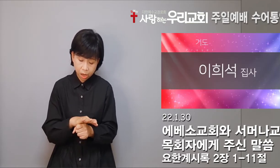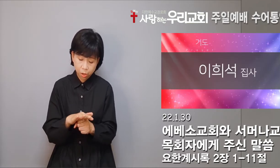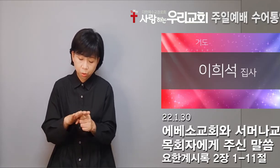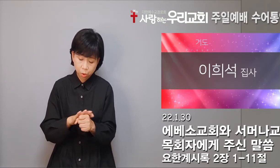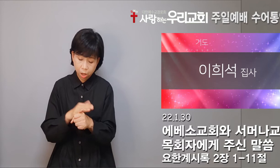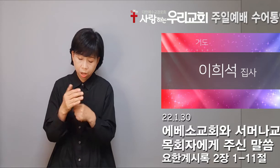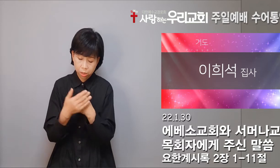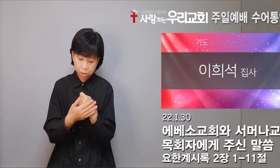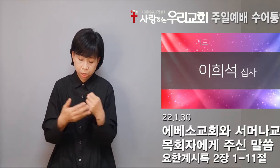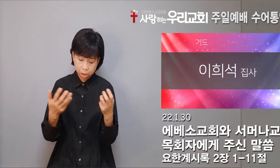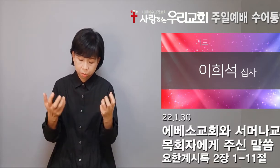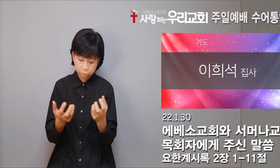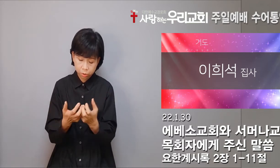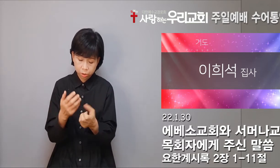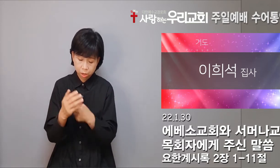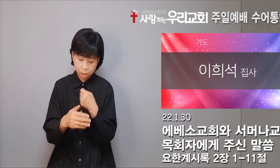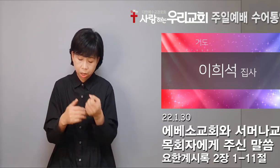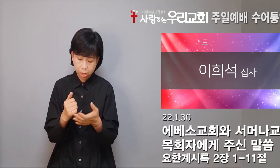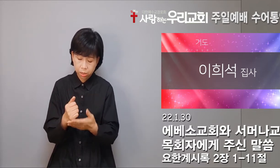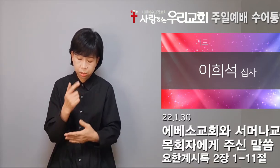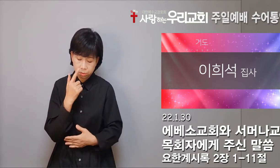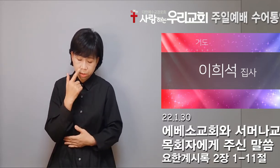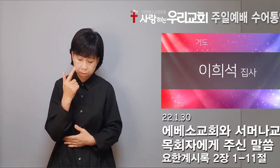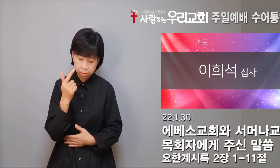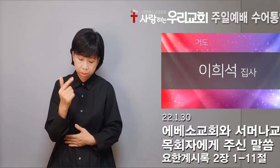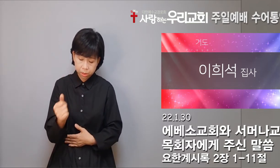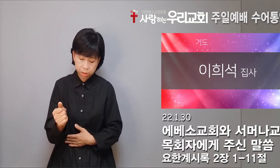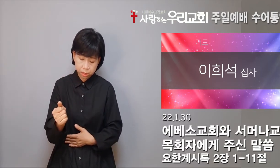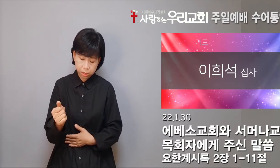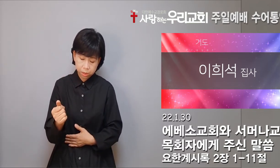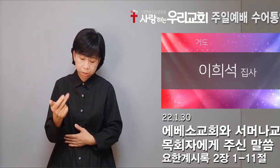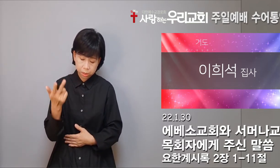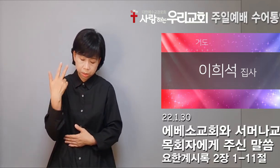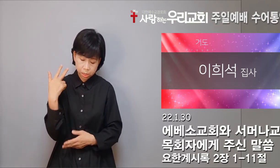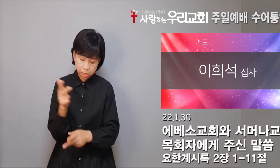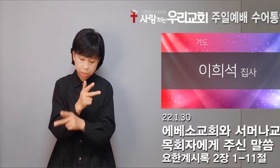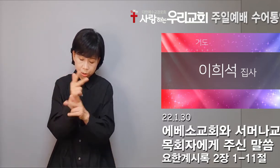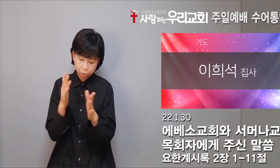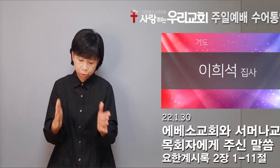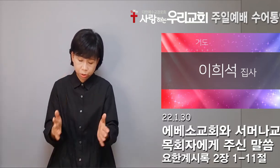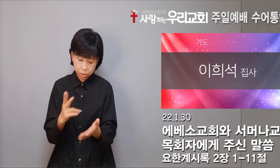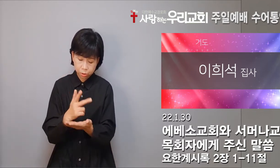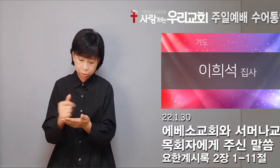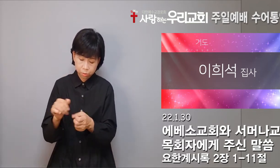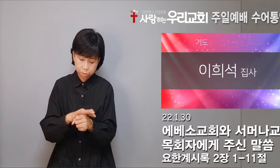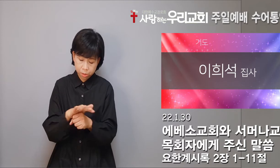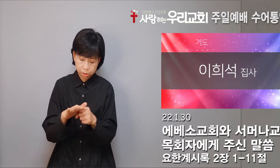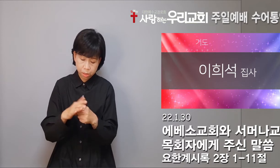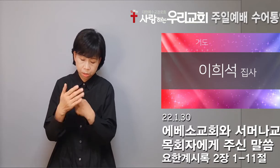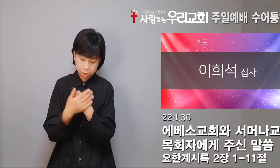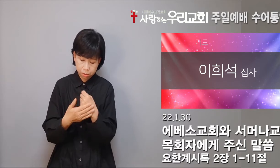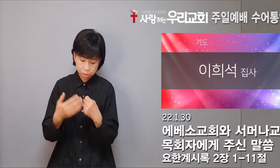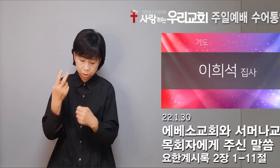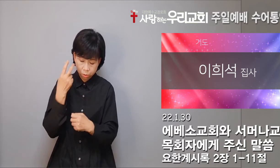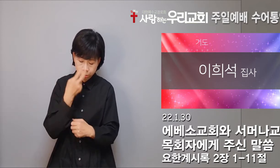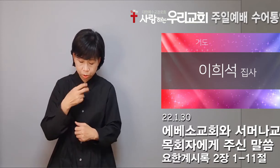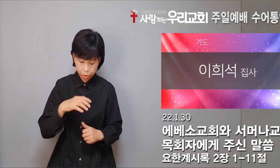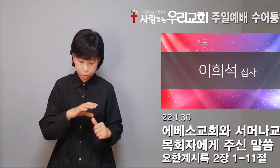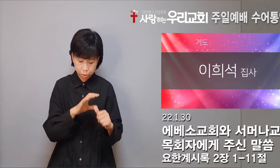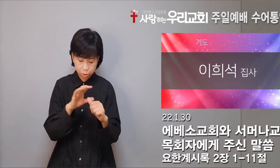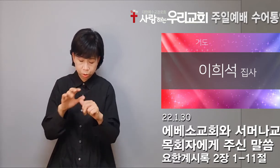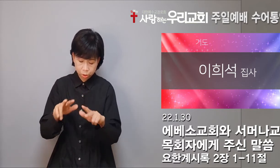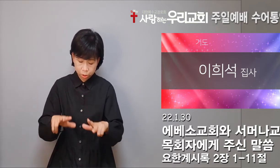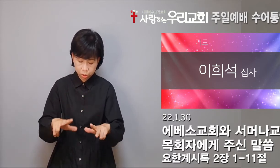사랑과 은혜가 풍성하신 하나님 아버지, 지난 한 주간도 주님의 사랑과 은혜로 지켜주시고 이